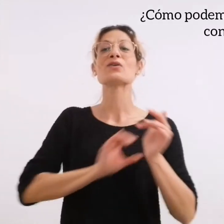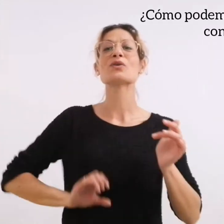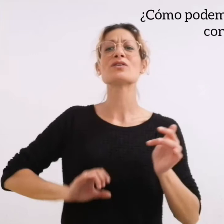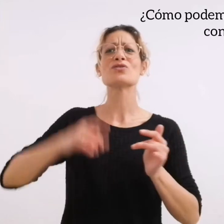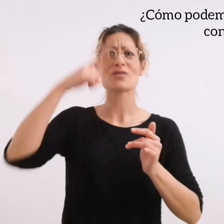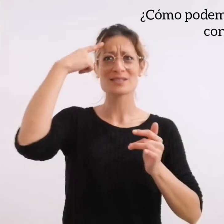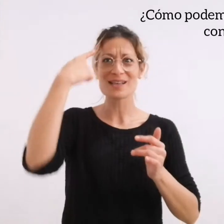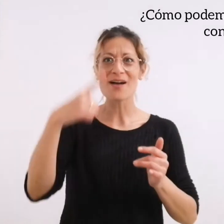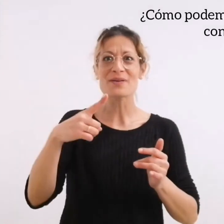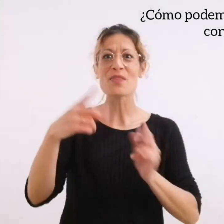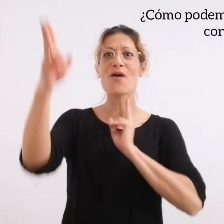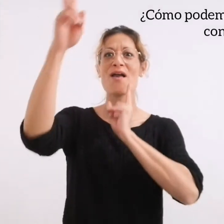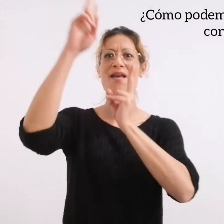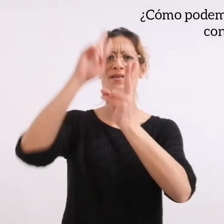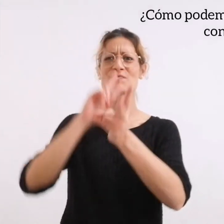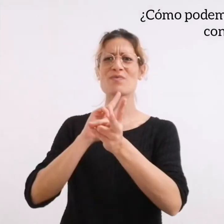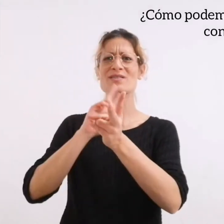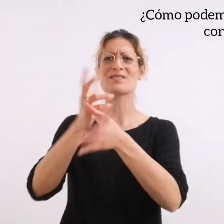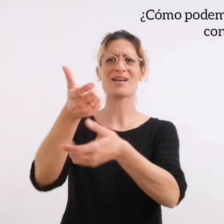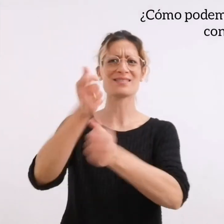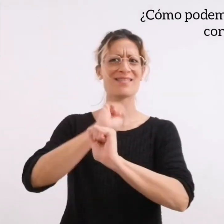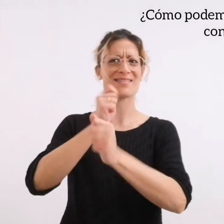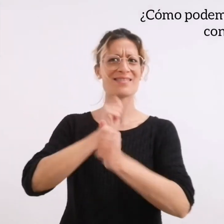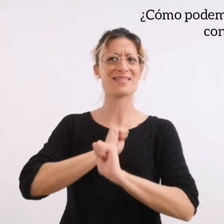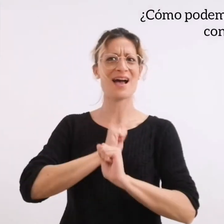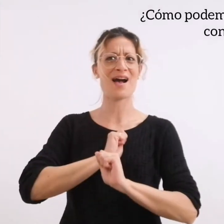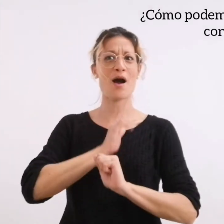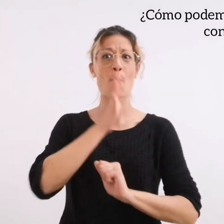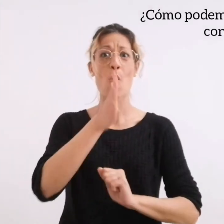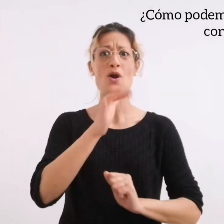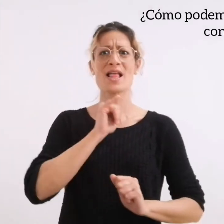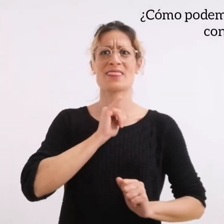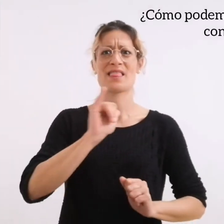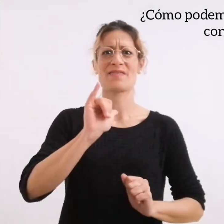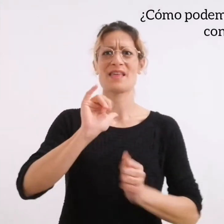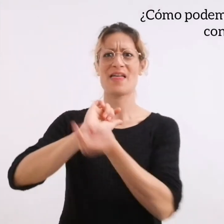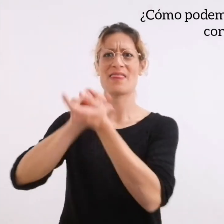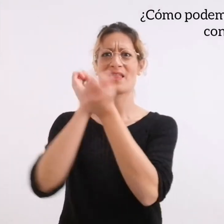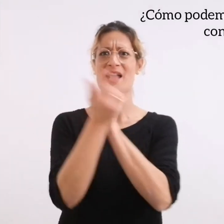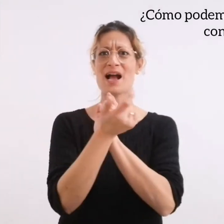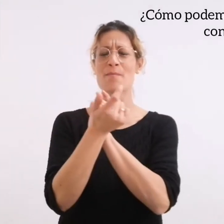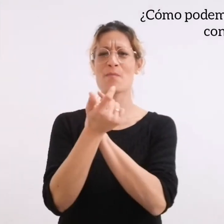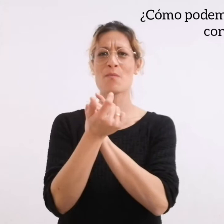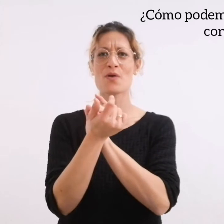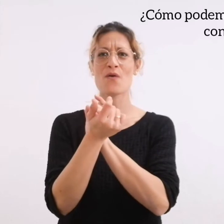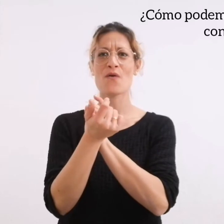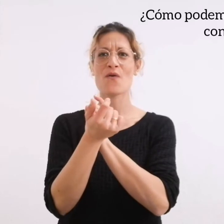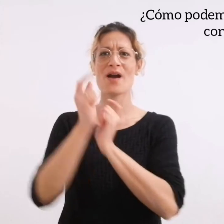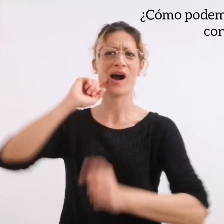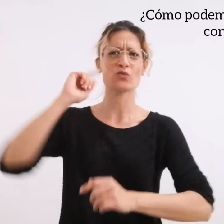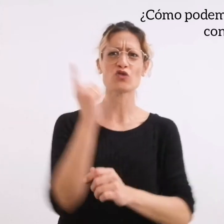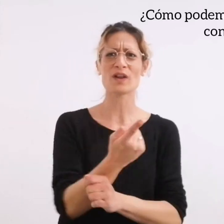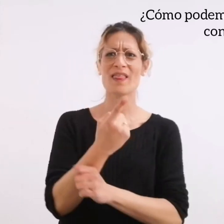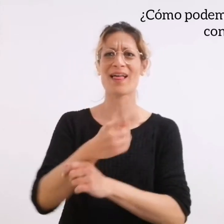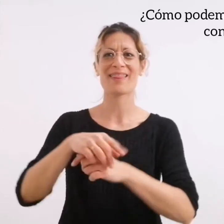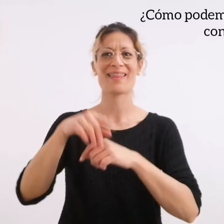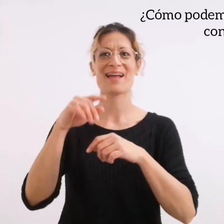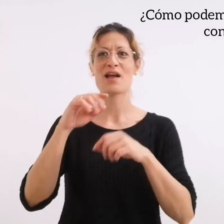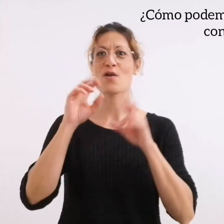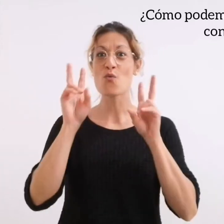a dar respuesta porque somos sus hijos, tenemos esa identidad, esa autoridad nueva que tenemos a través de la salvación.